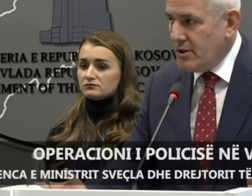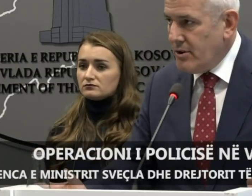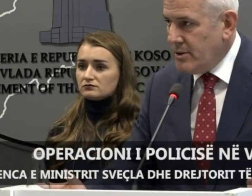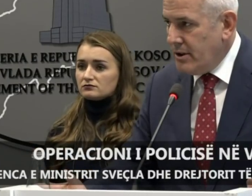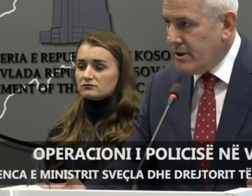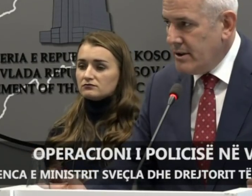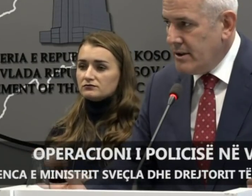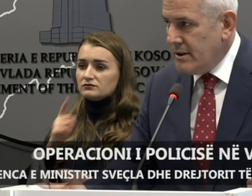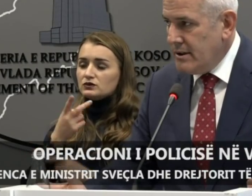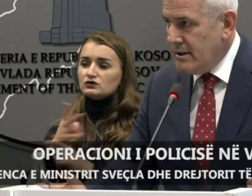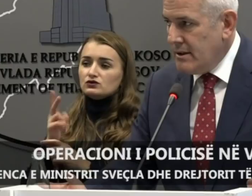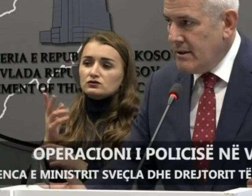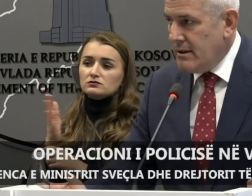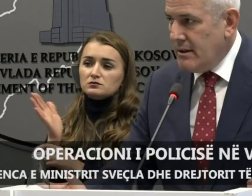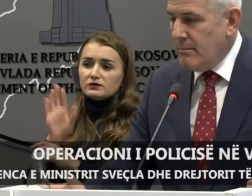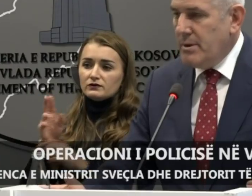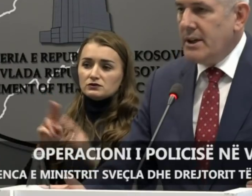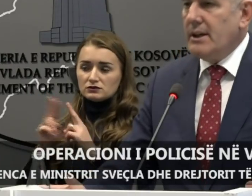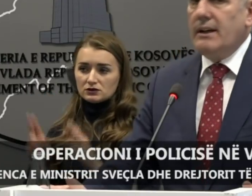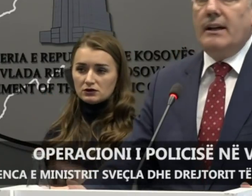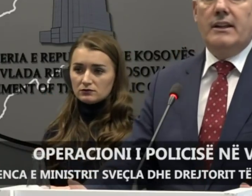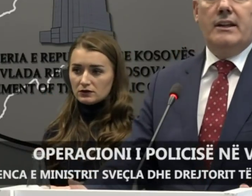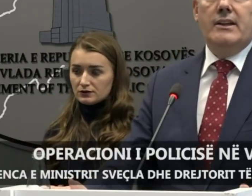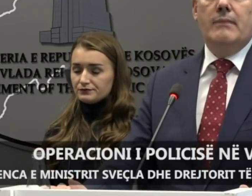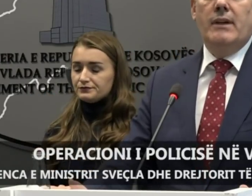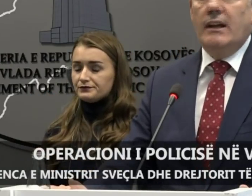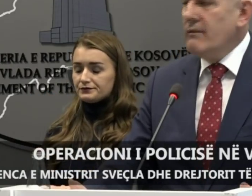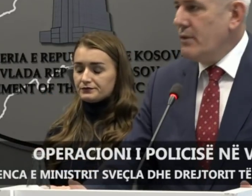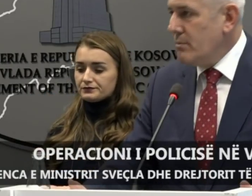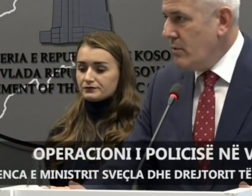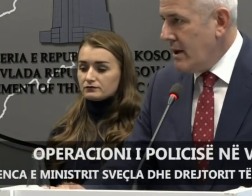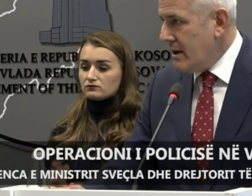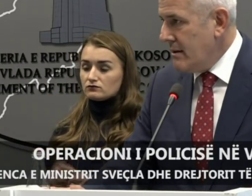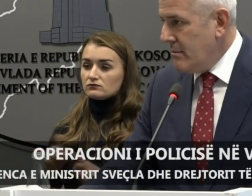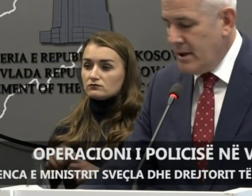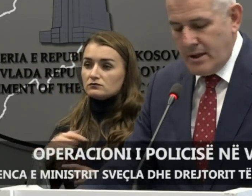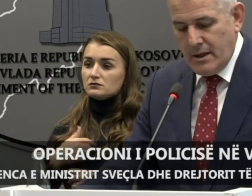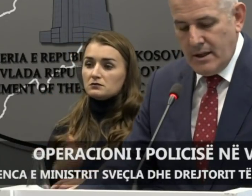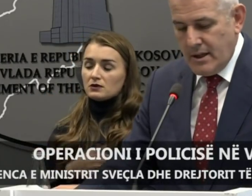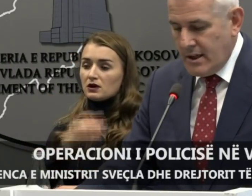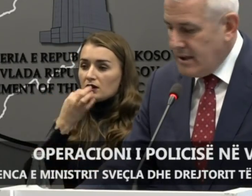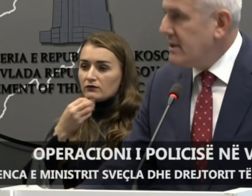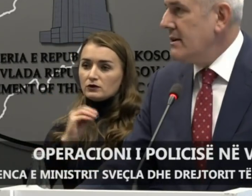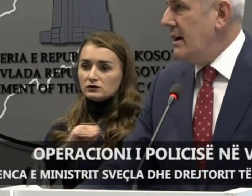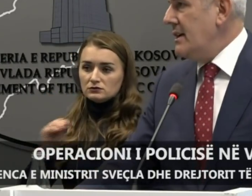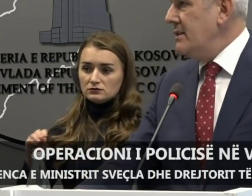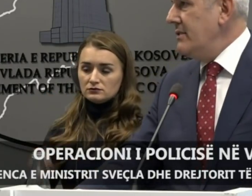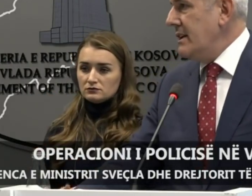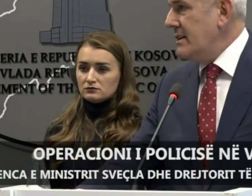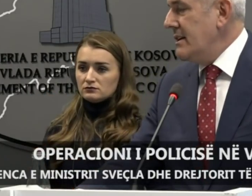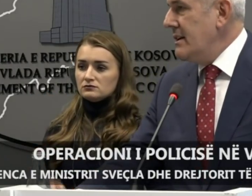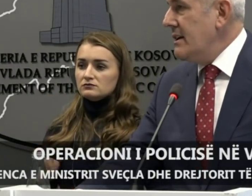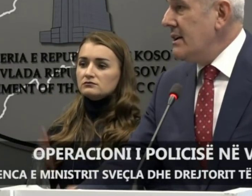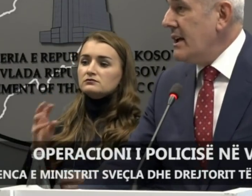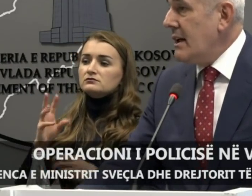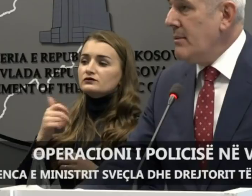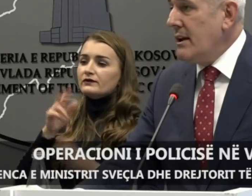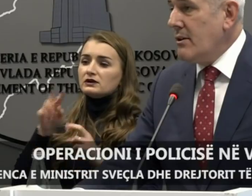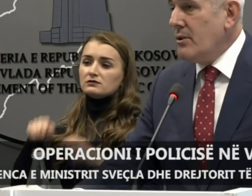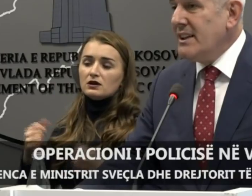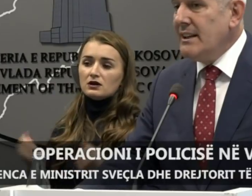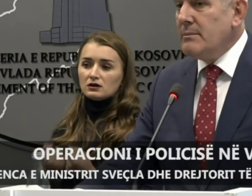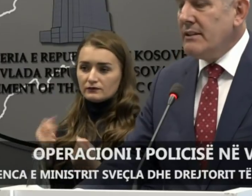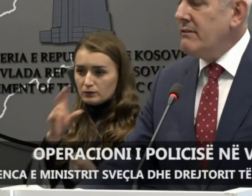aktert ndërkombëtar për edhe i kemi informuar për këtë aktivitet. Ne